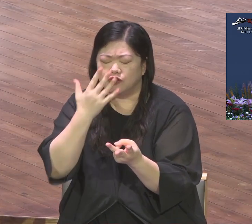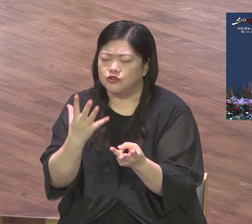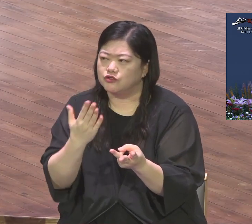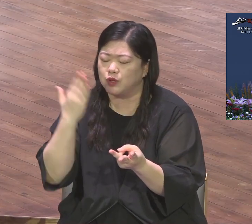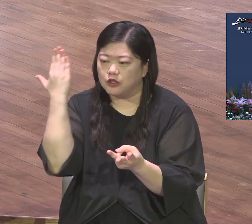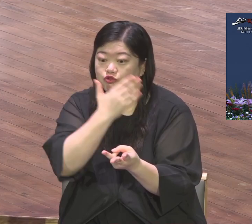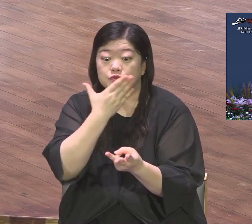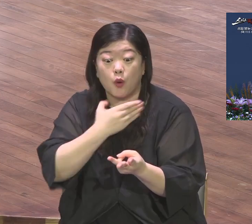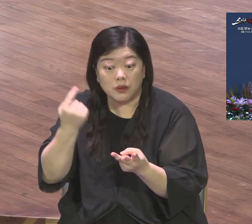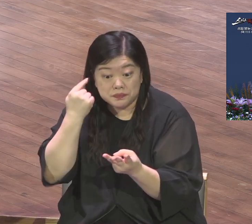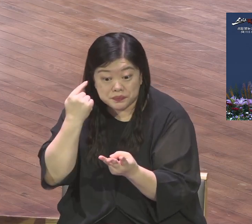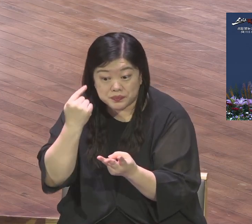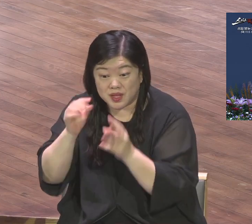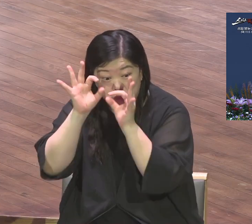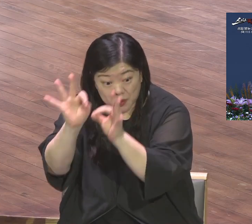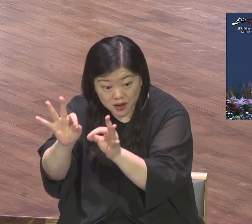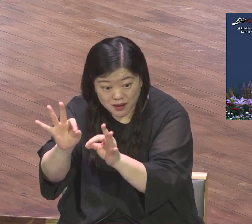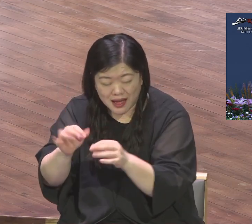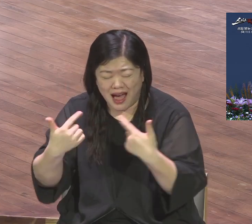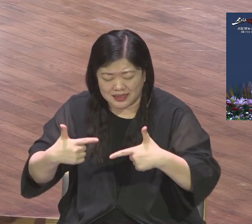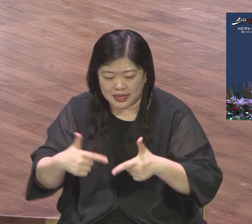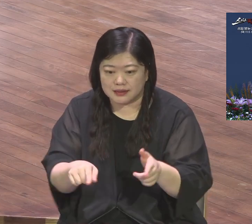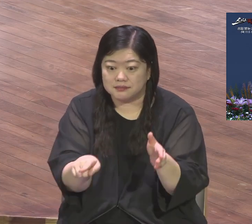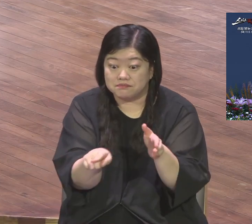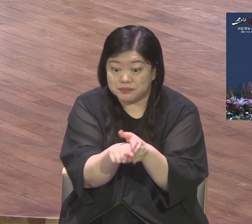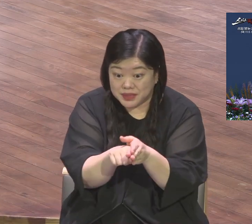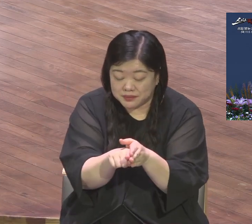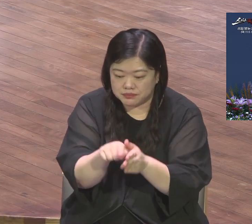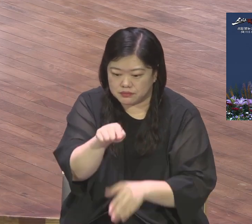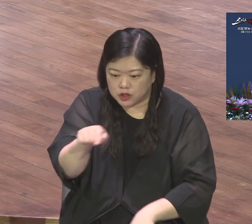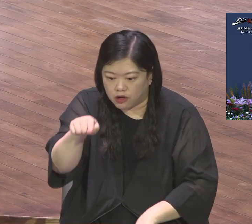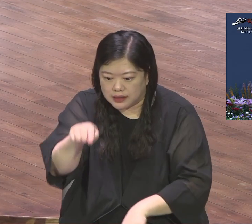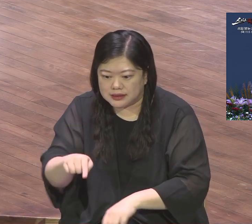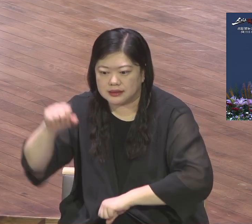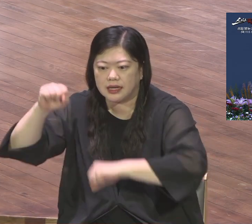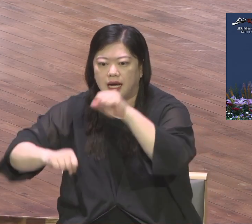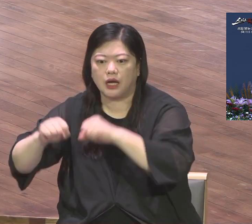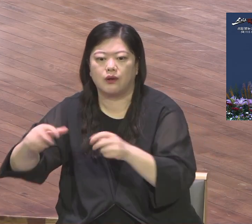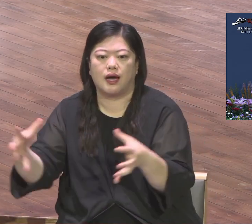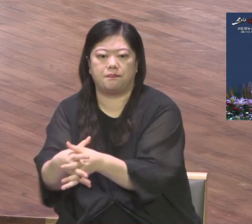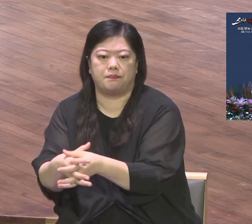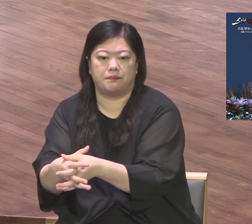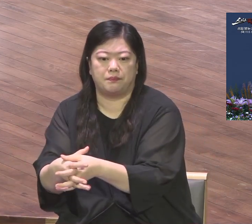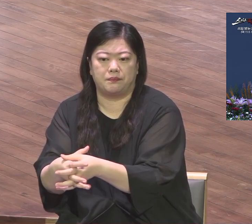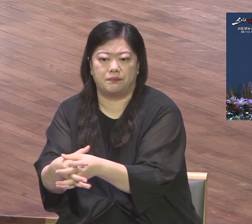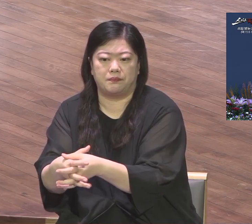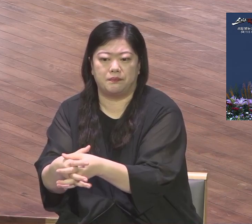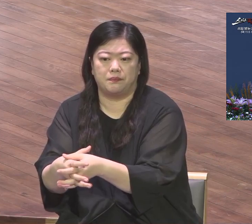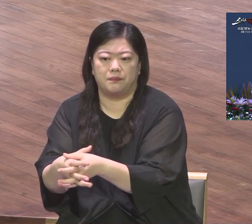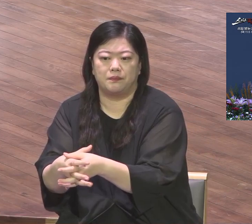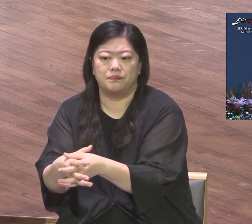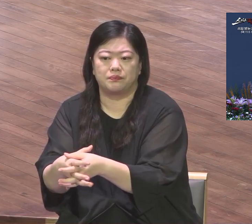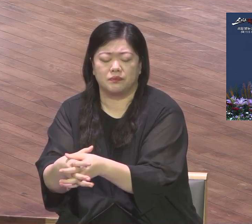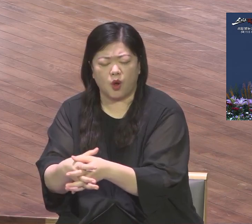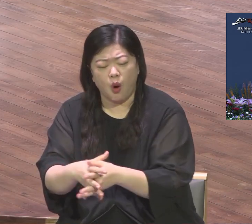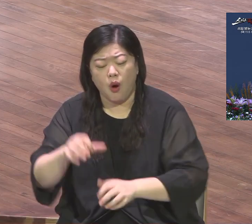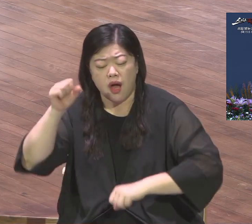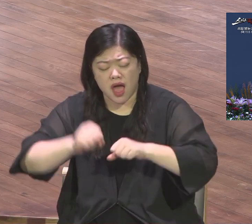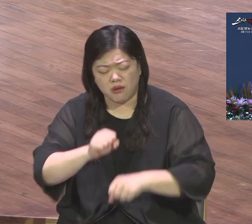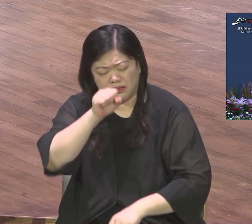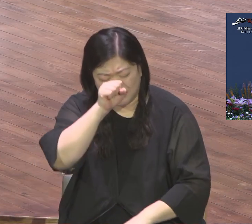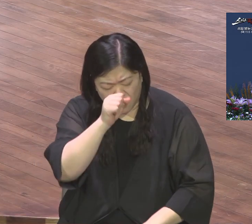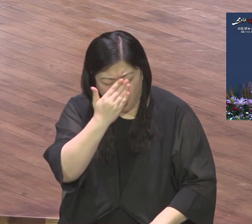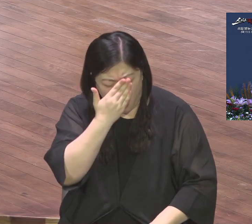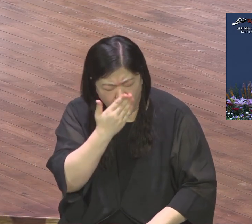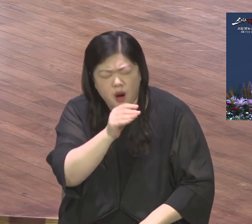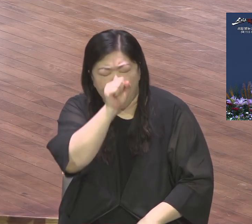않아요. 아무리 강도라도, 날 강도라도 예수 믿으면 구원은 하나님의 선물이 주어진다.